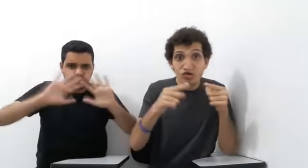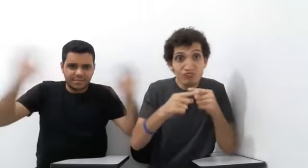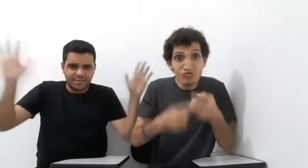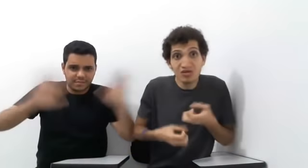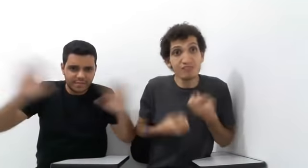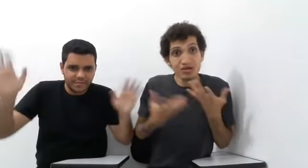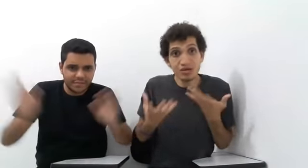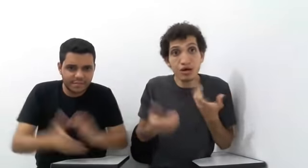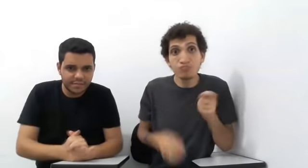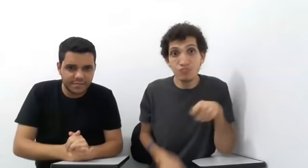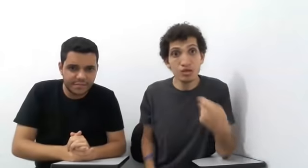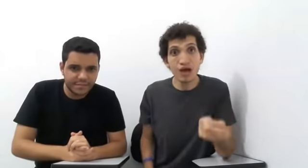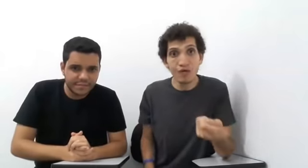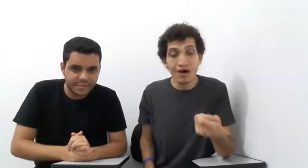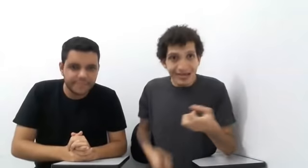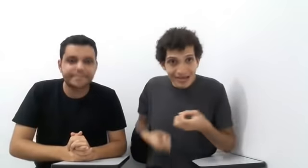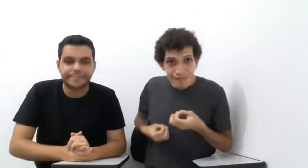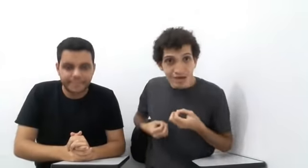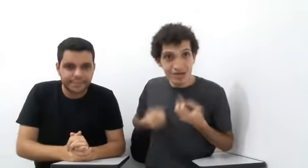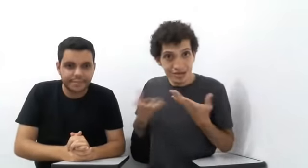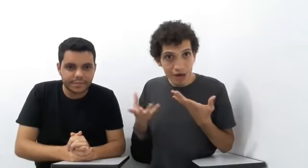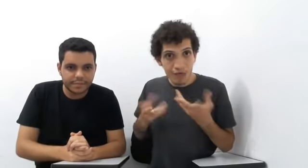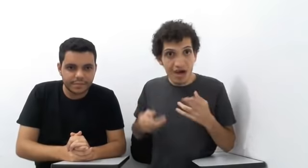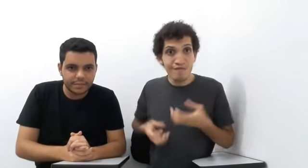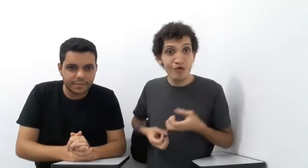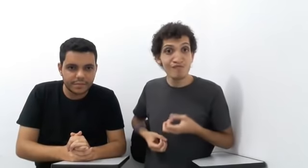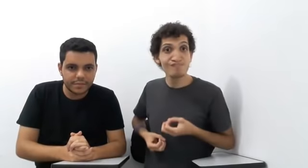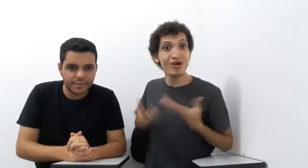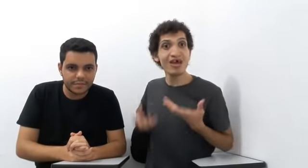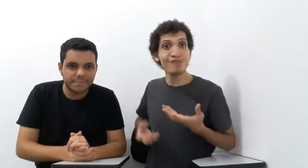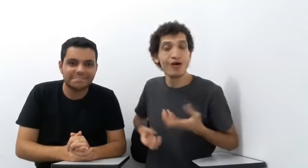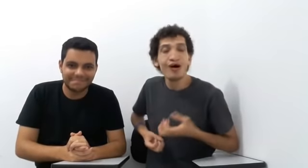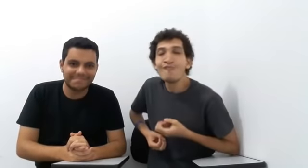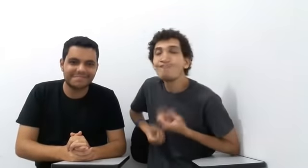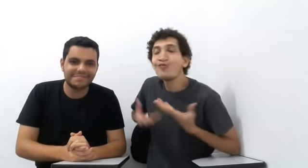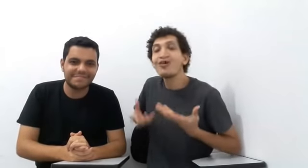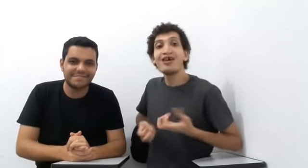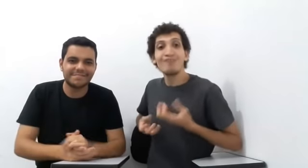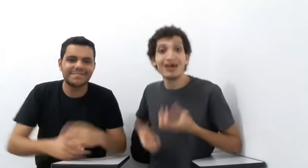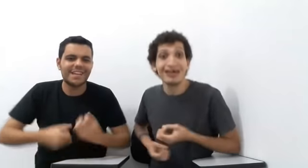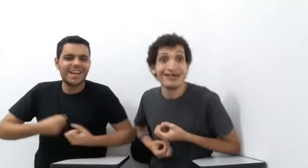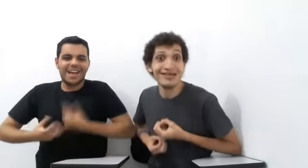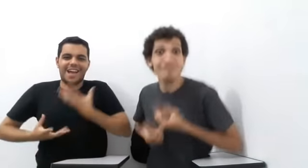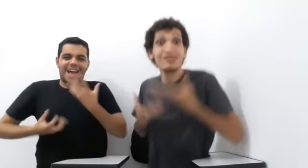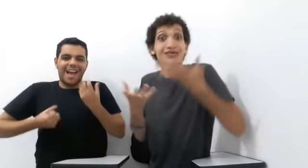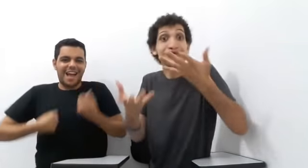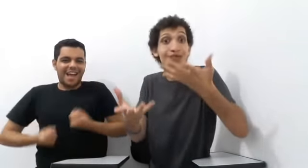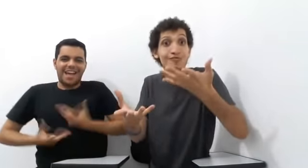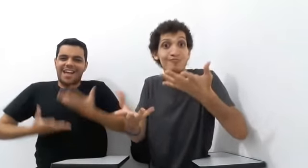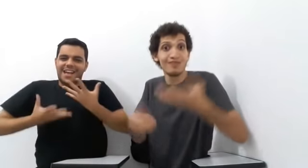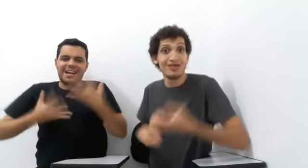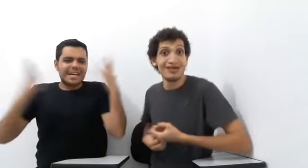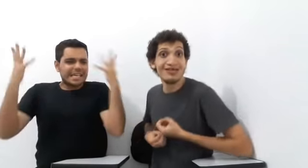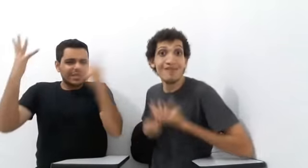tipos de expressão no final. Expressão é igual poema, expressão.